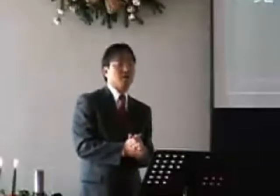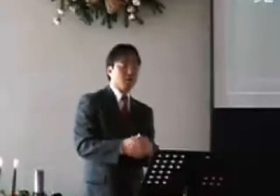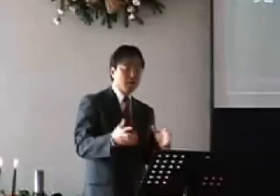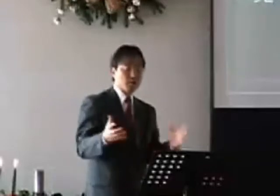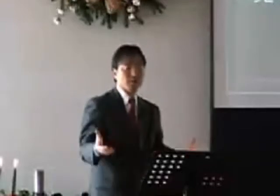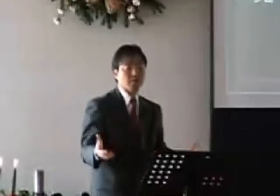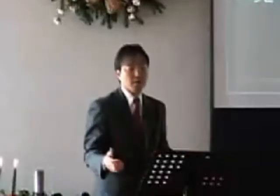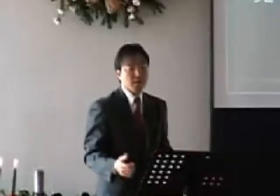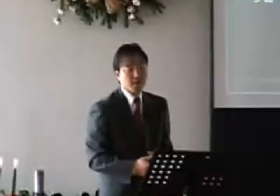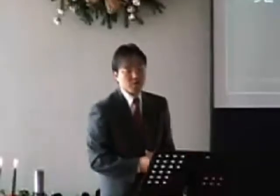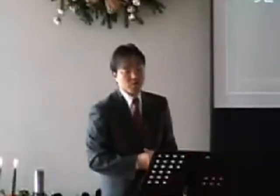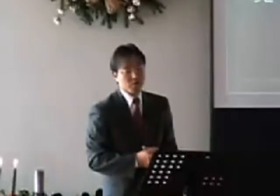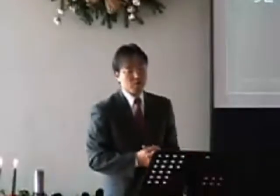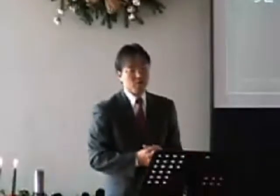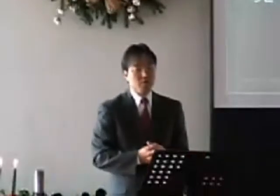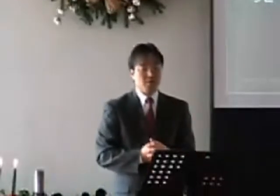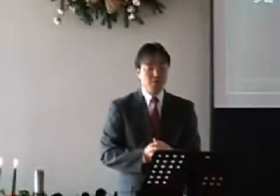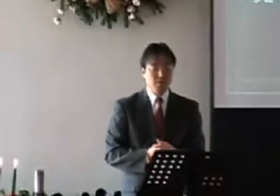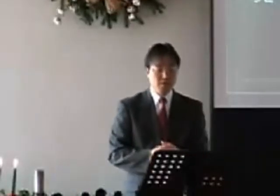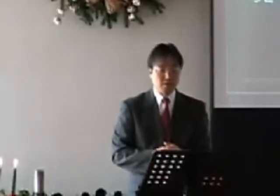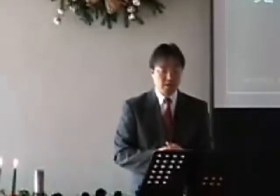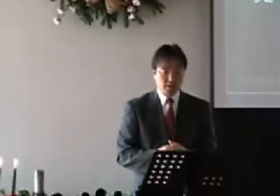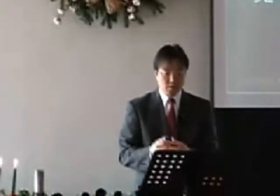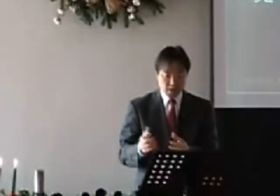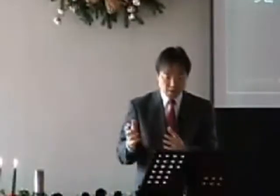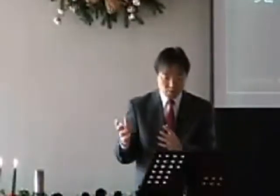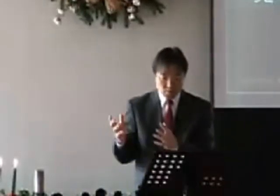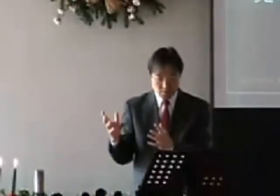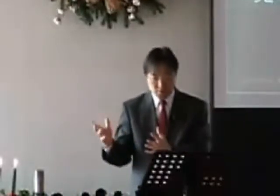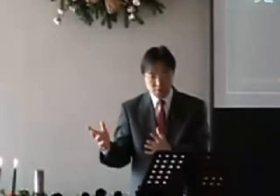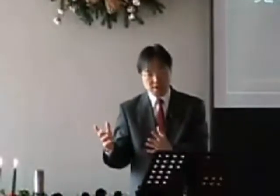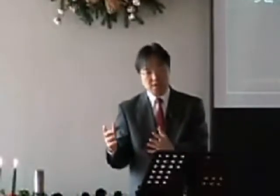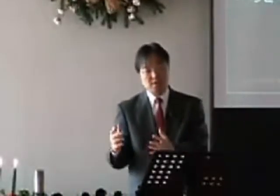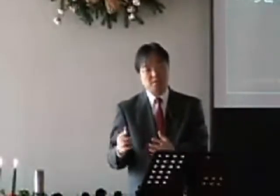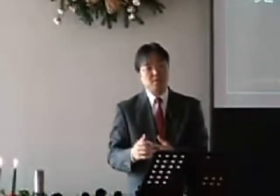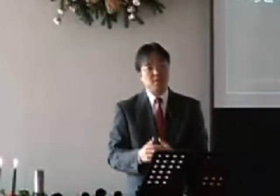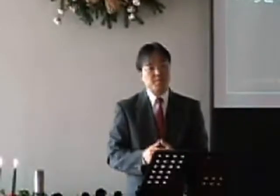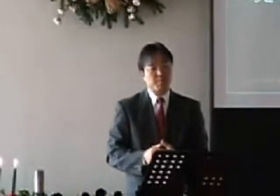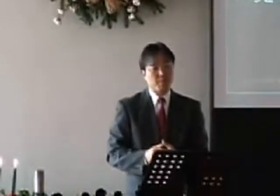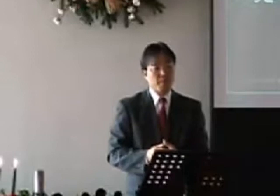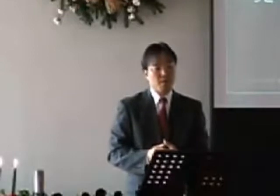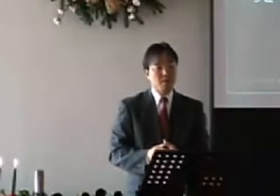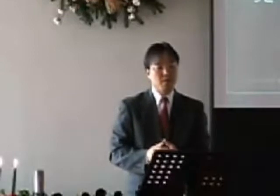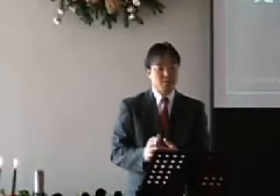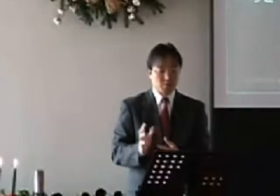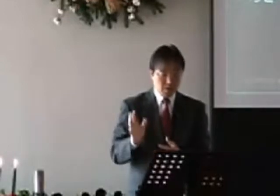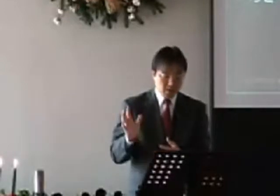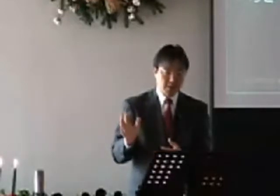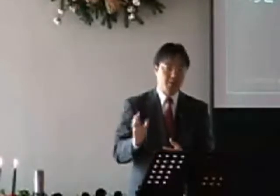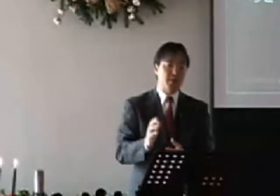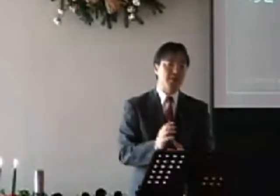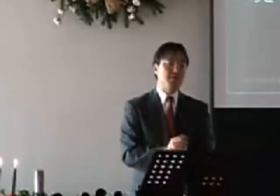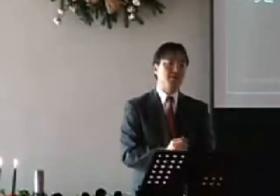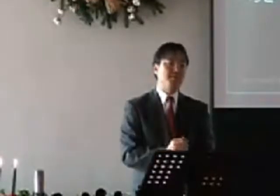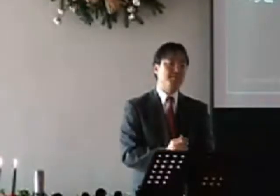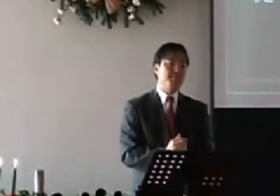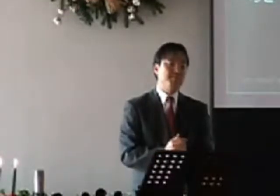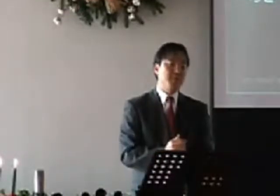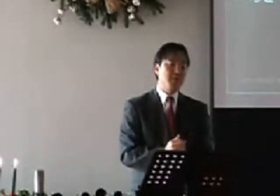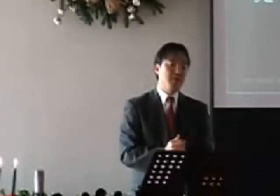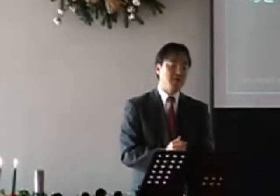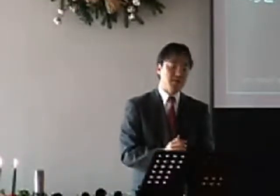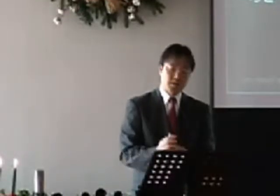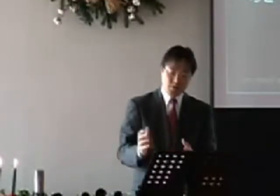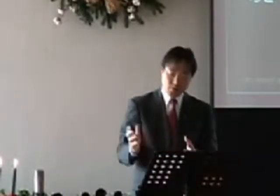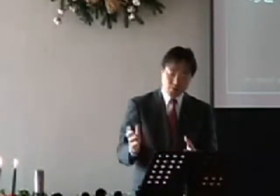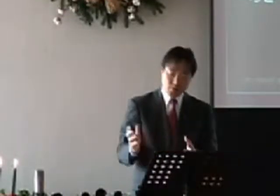方に輝いている。それで彼らは黄金入港持つ役を持ってベツレヘムの方に行って、いろいろ探したところが、